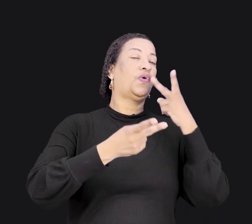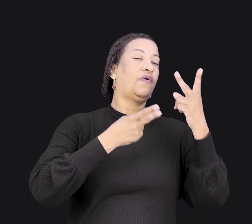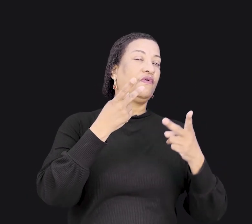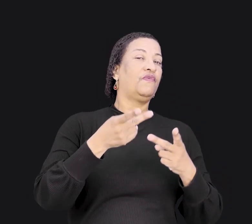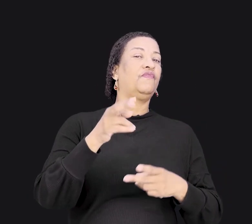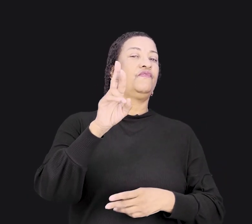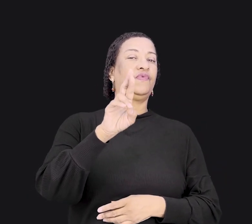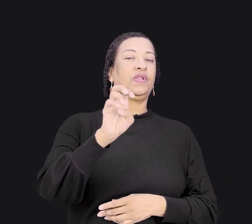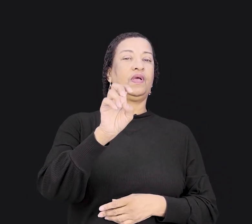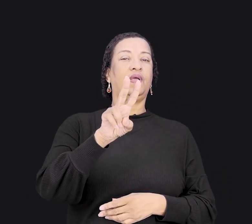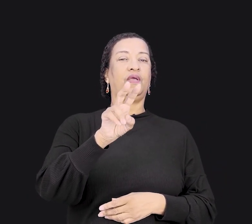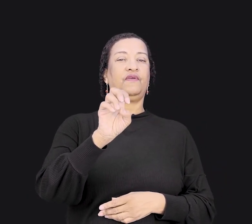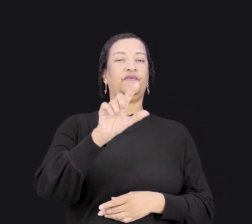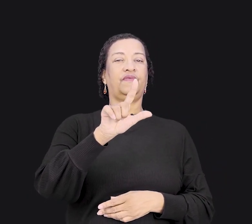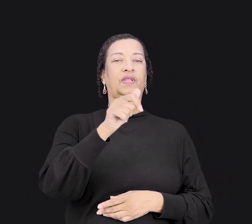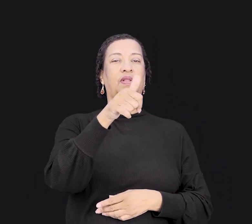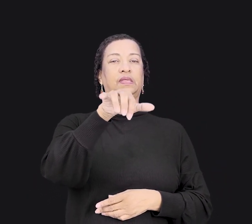no plural, mas no singular.